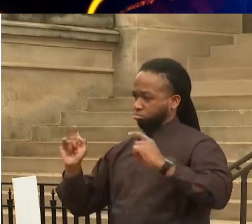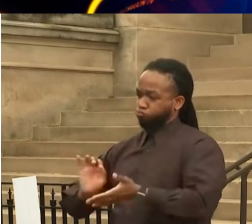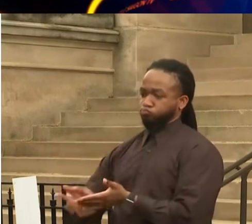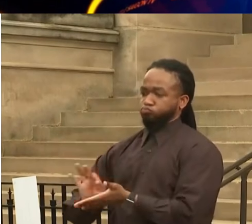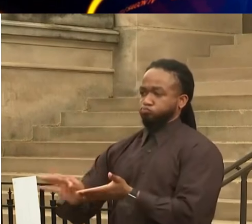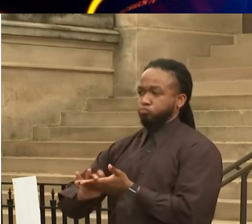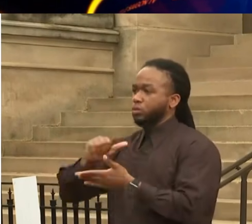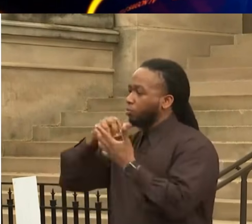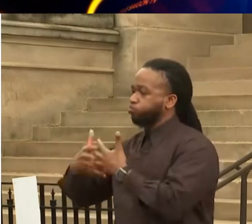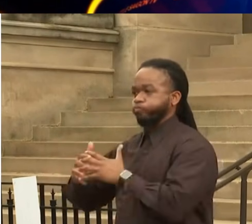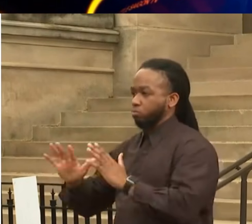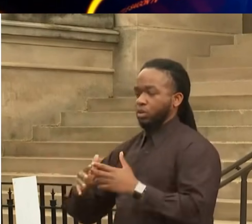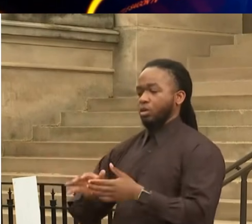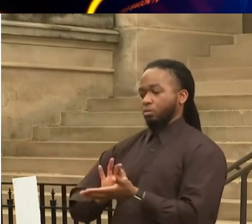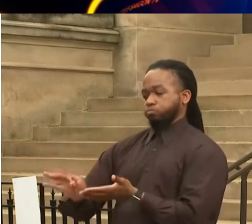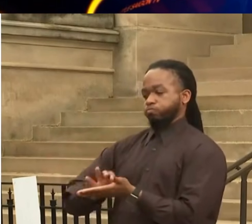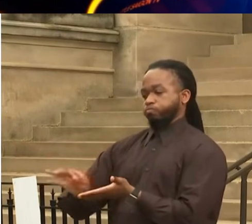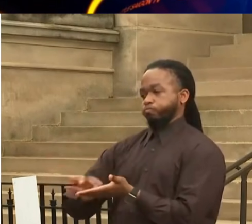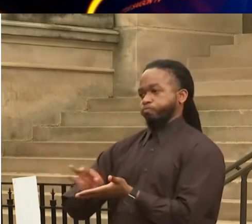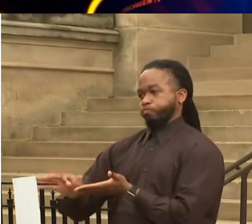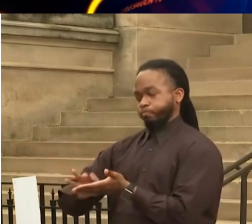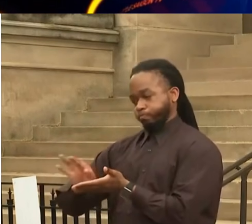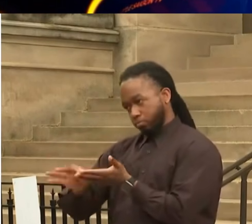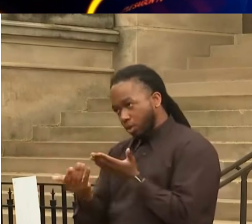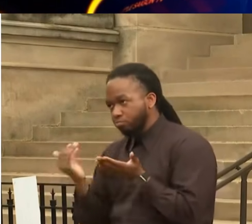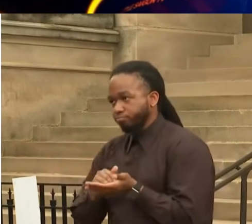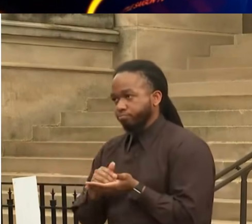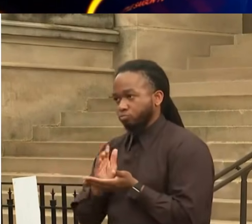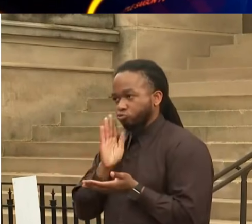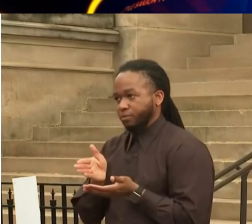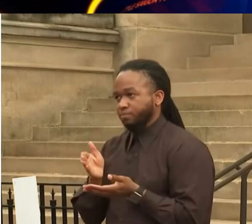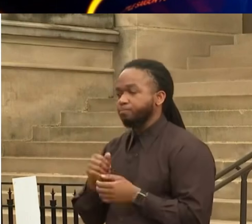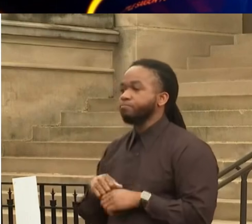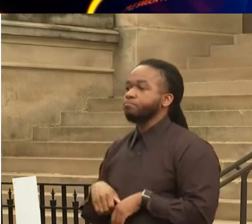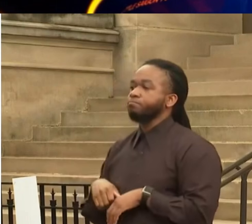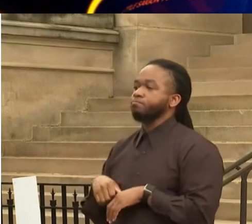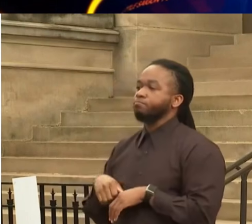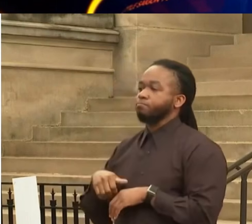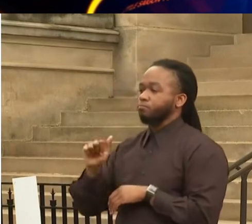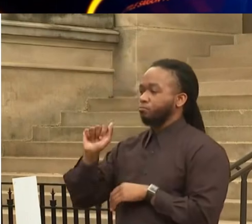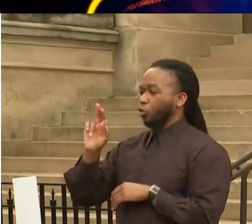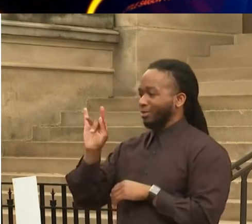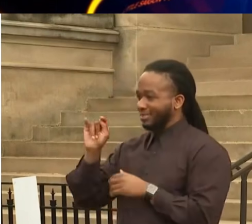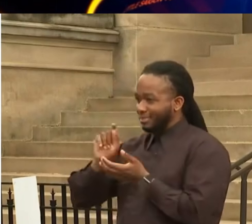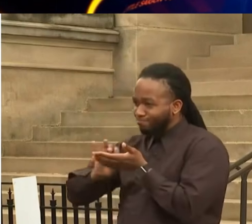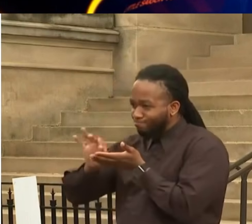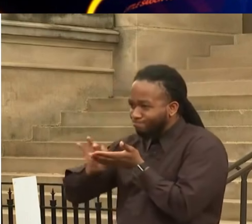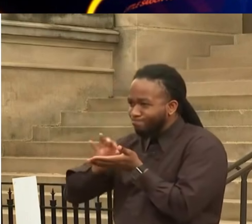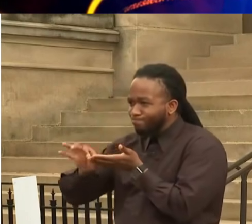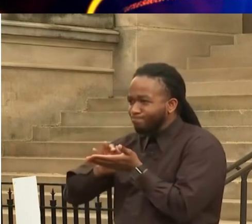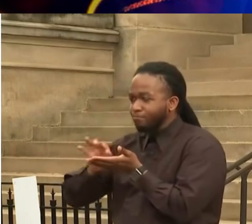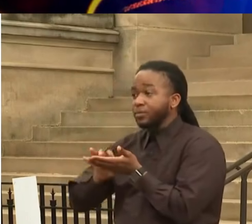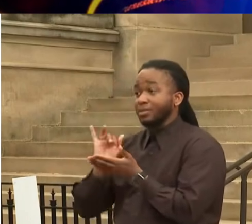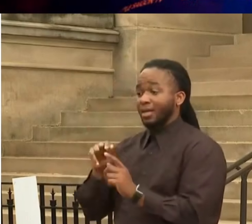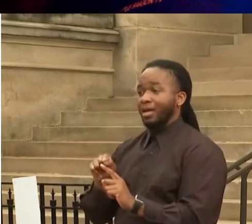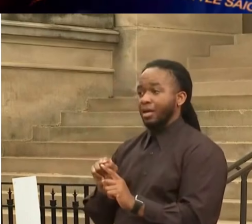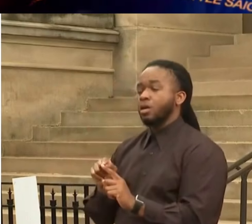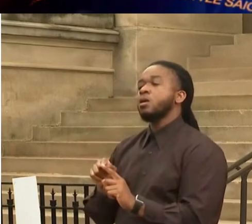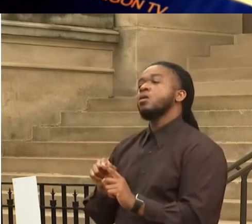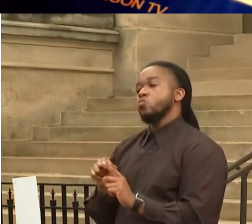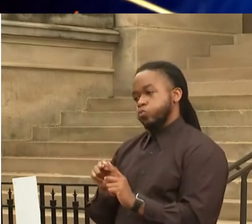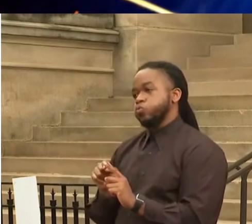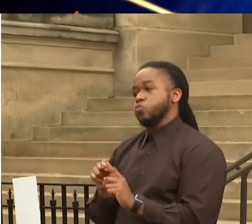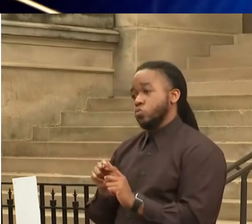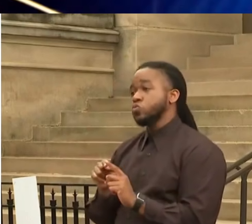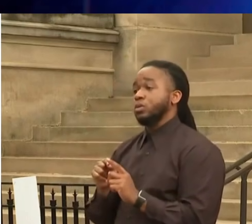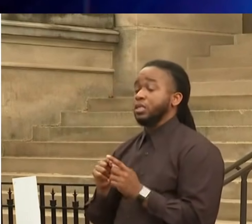là họ vẫn gọi là Tổng thống Obama hoặc là cựu Tổng thống Obama vân vân. Cho nên cái ngôn từ mà rõ